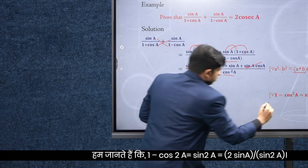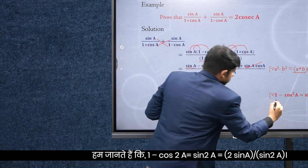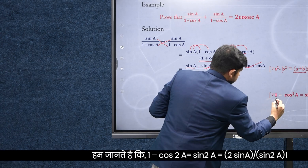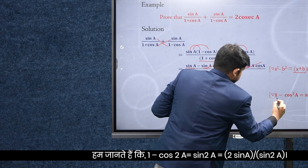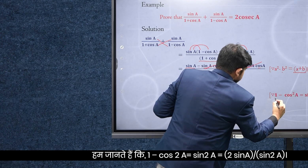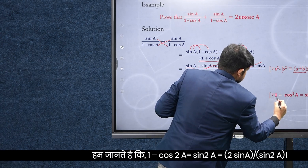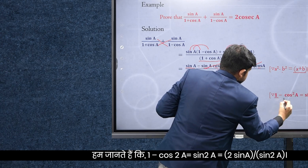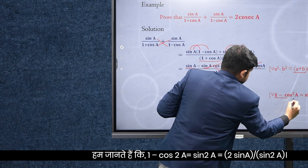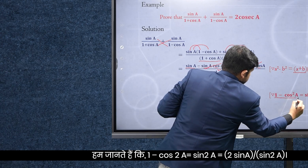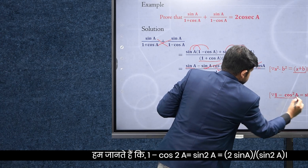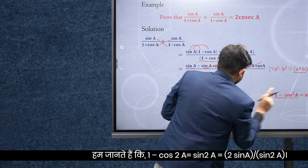डंडा।